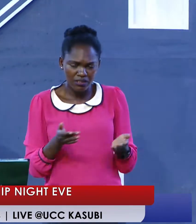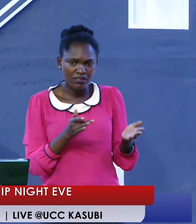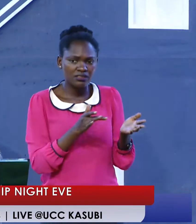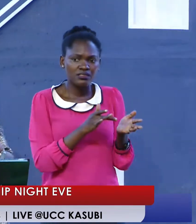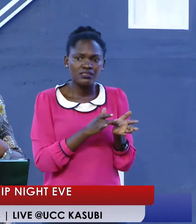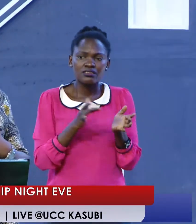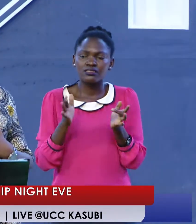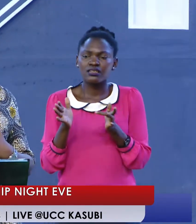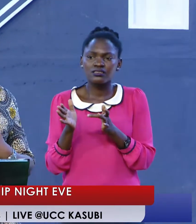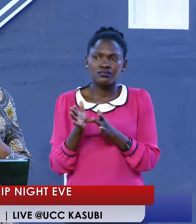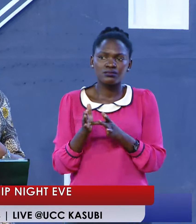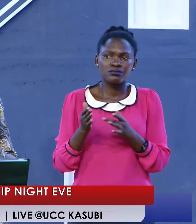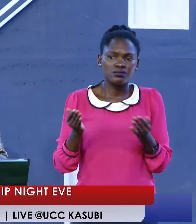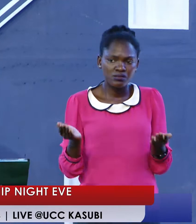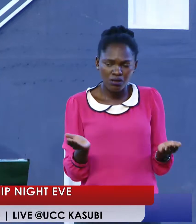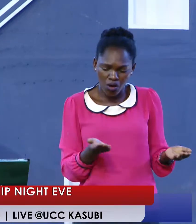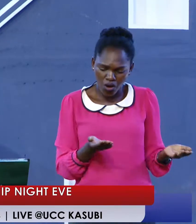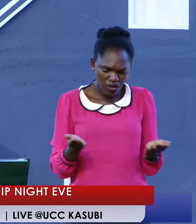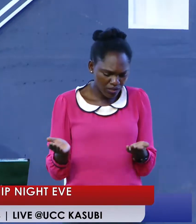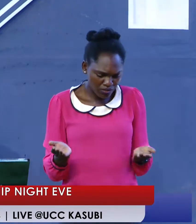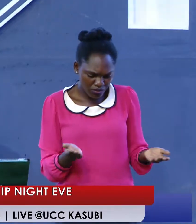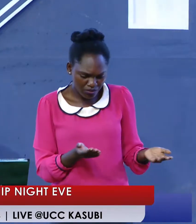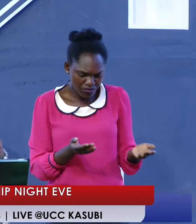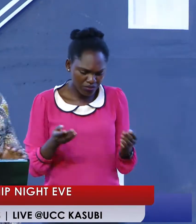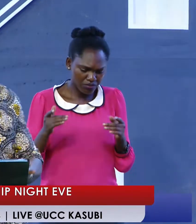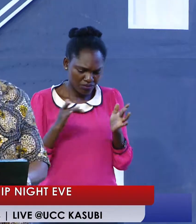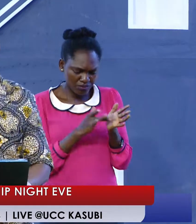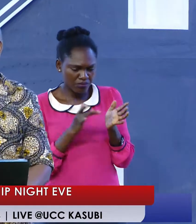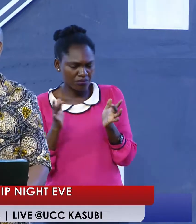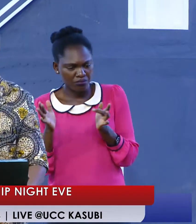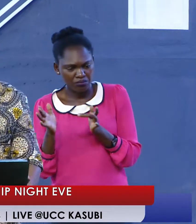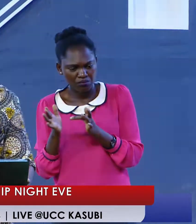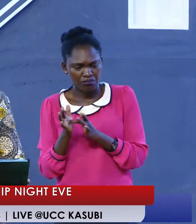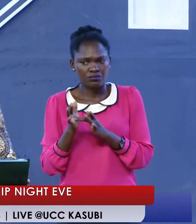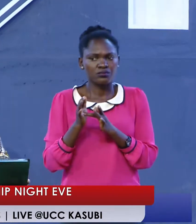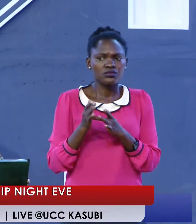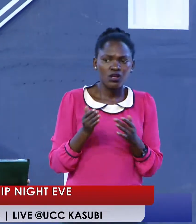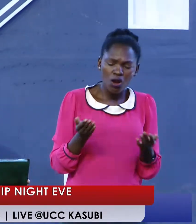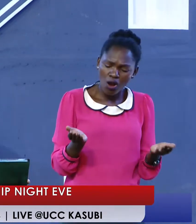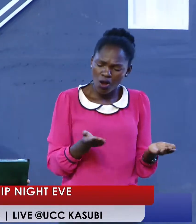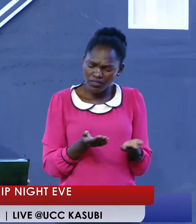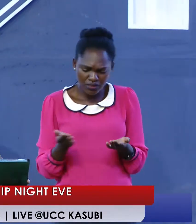Oliwa Mukwano Chensaba nyambako